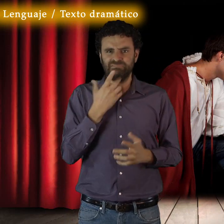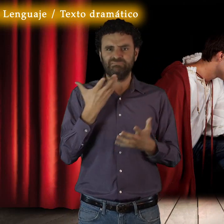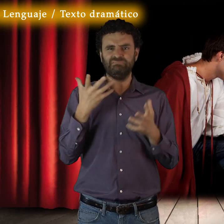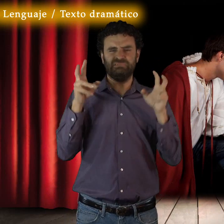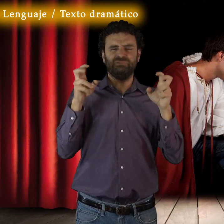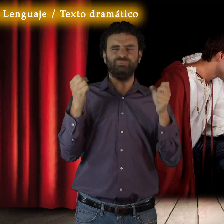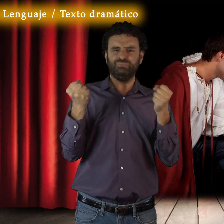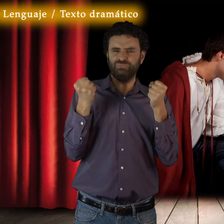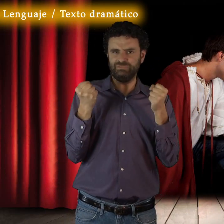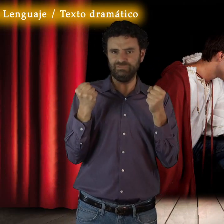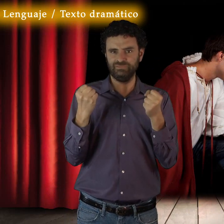acontecimientos